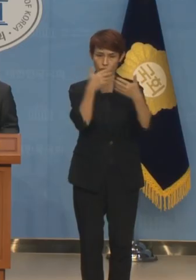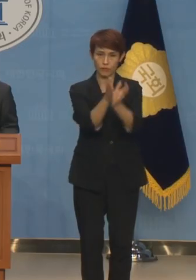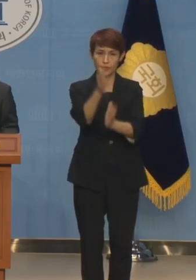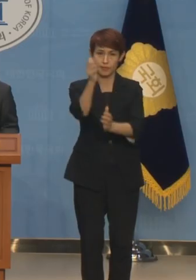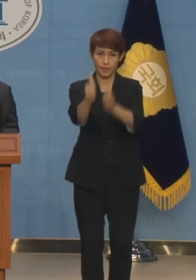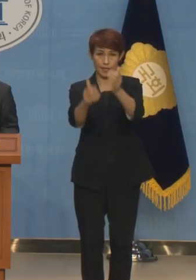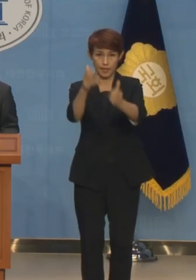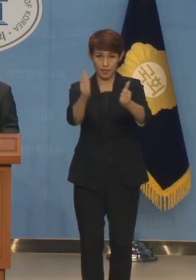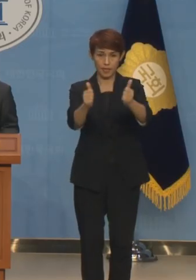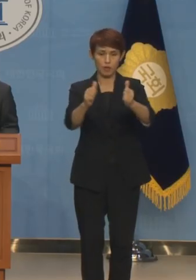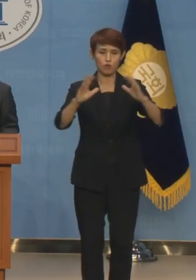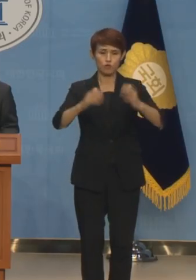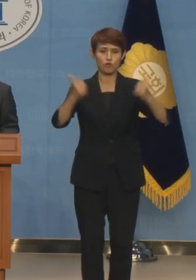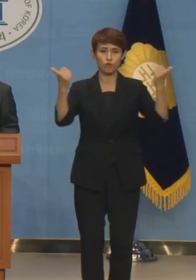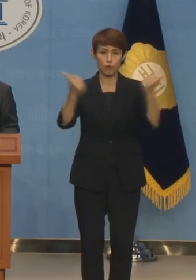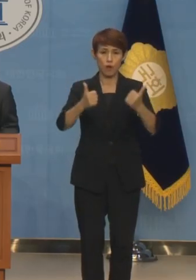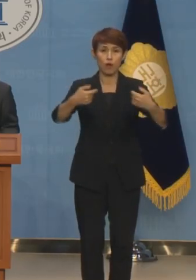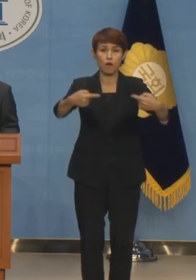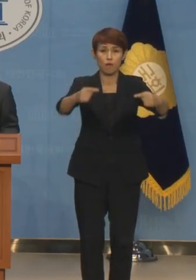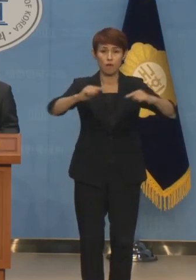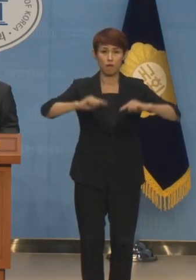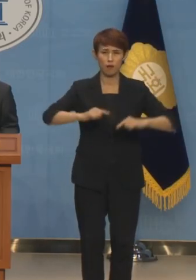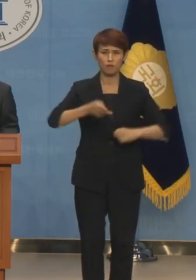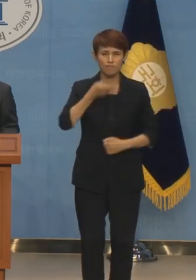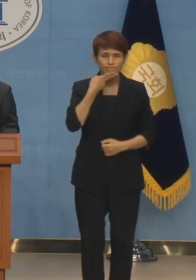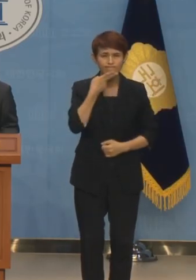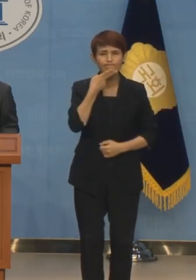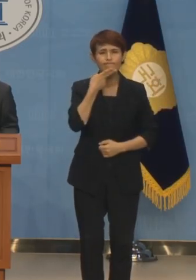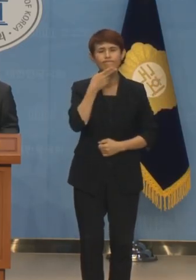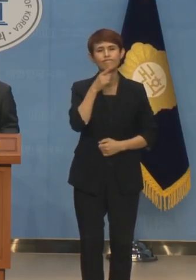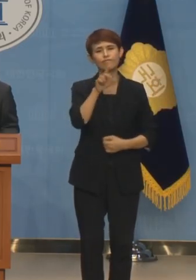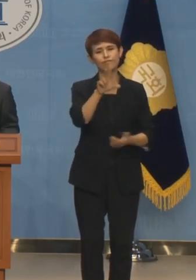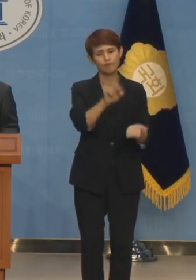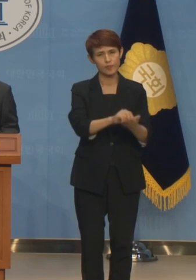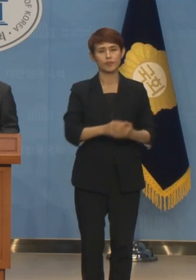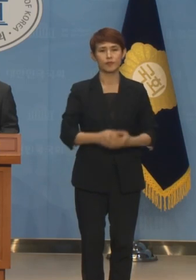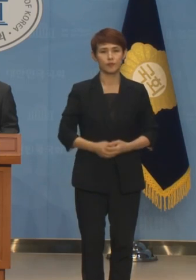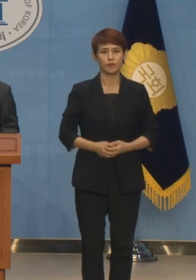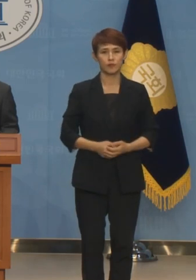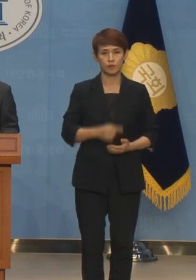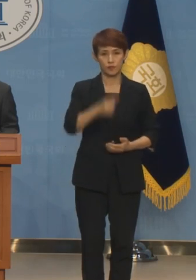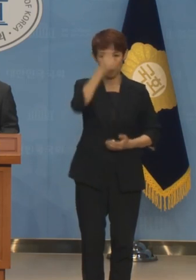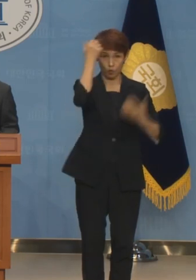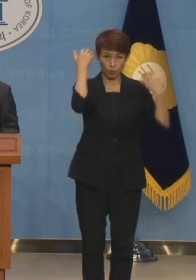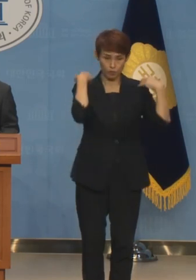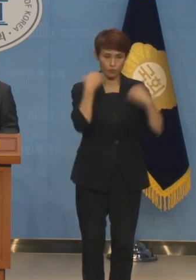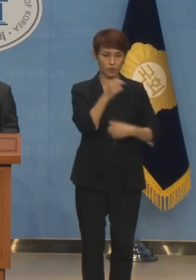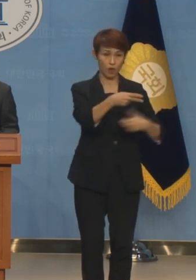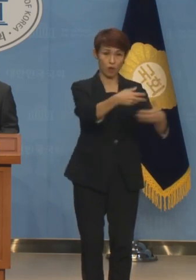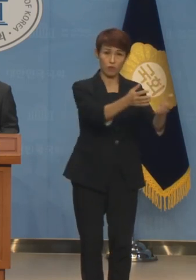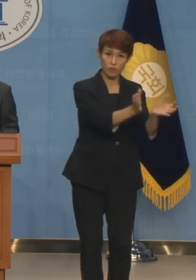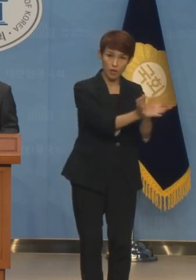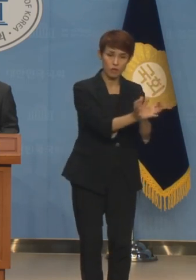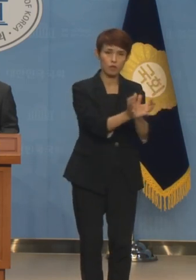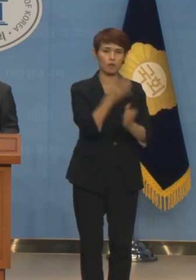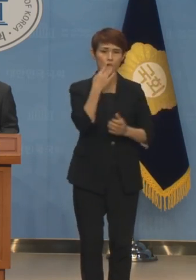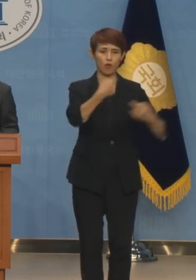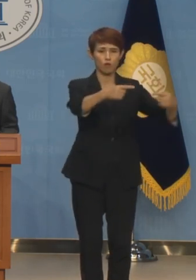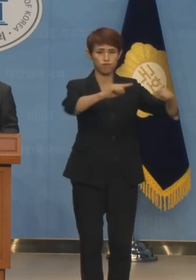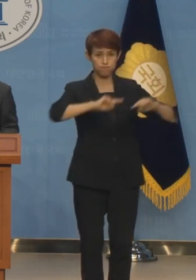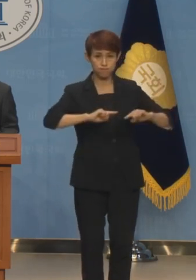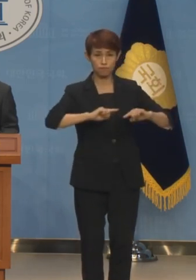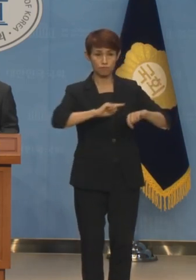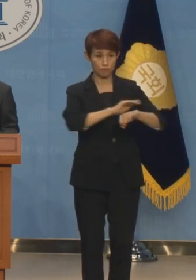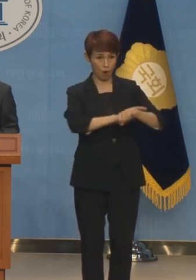정부기관장들이 국회 출석을 거부하고 있을 뿐입니다. 정부와 여당이 마땅히 해야 할 도리를